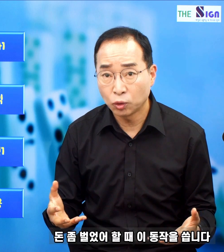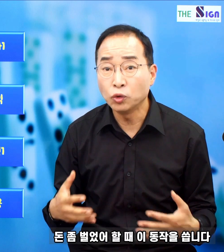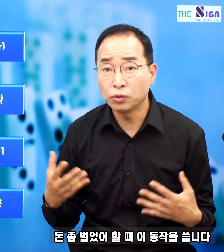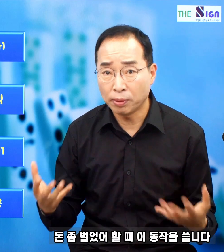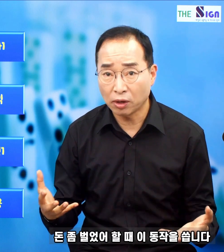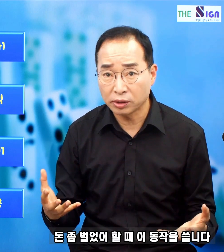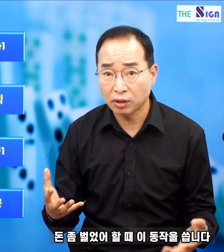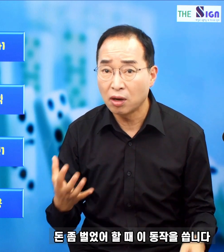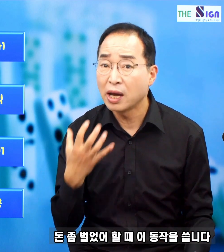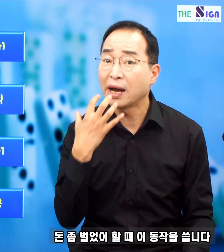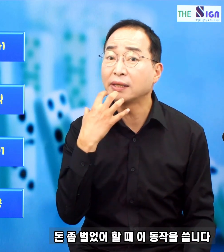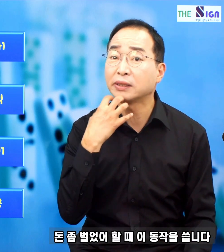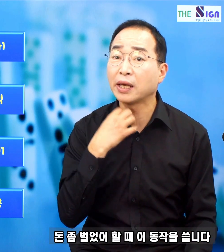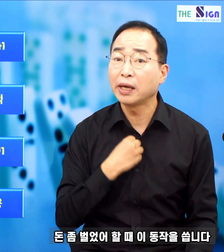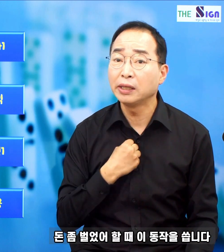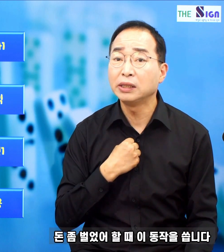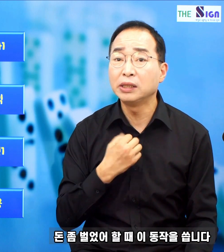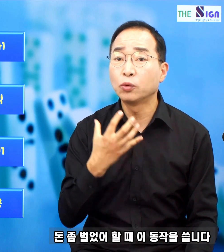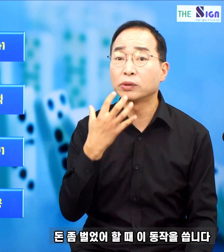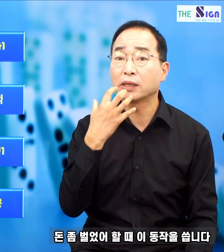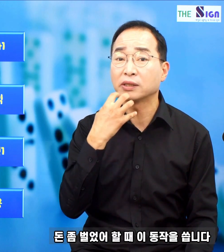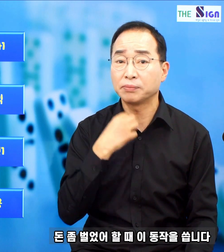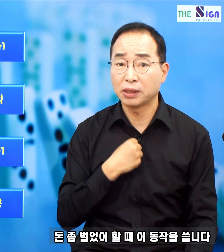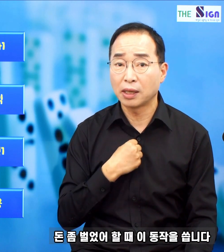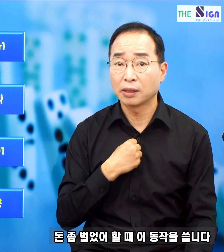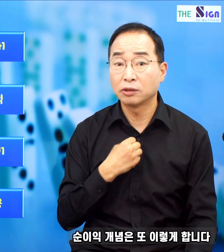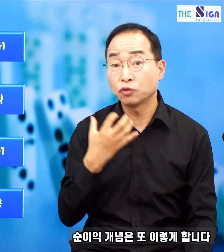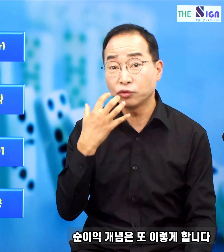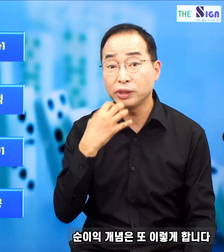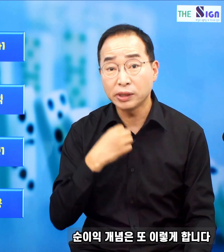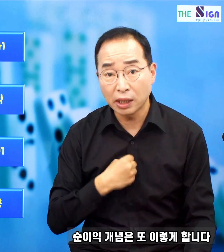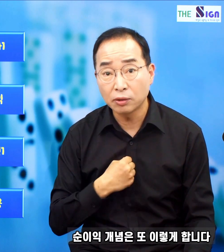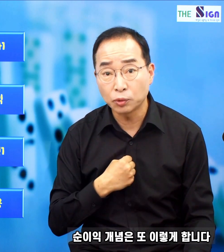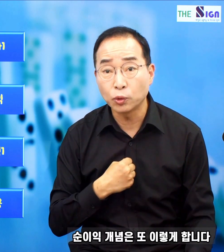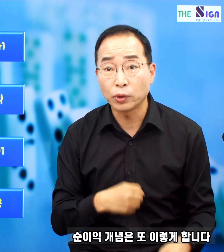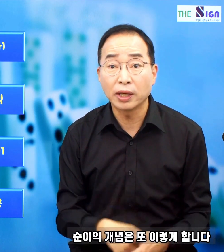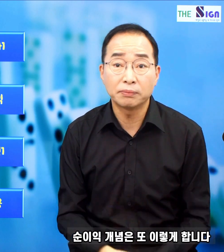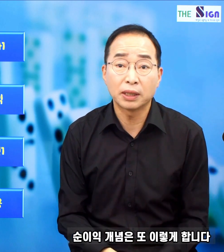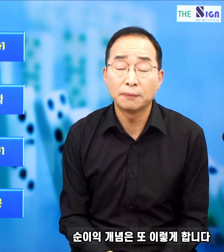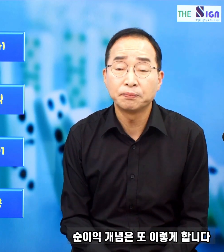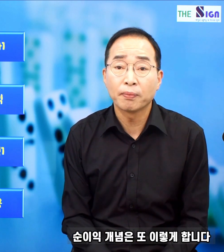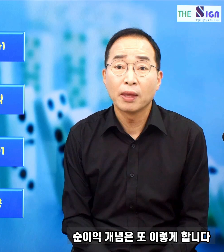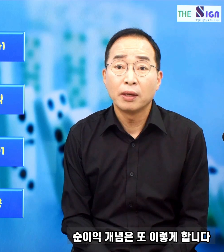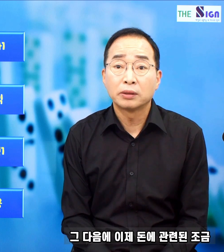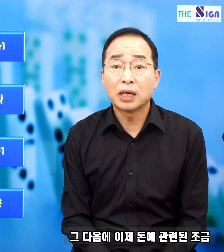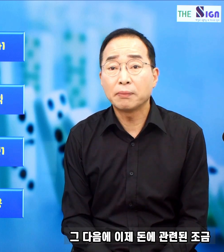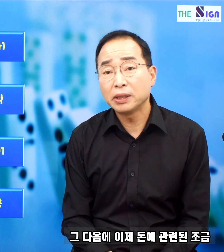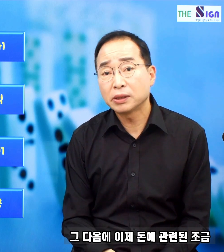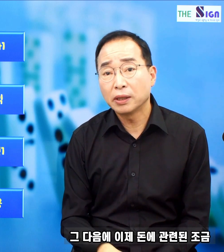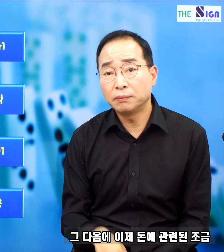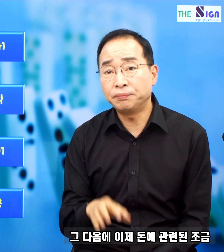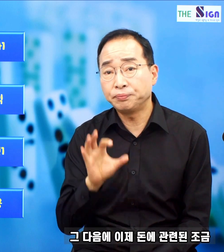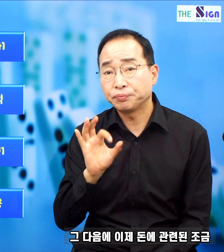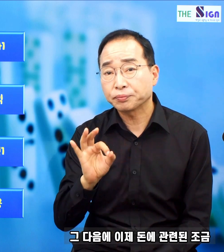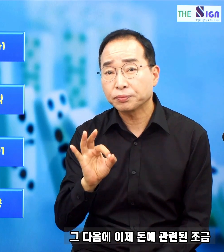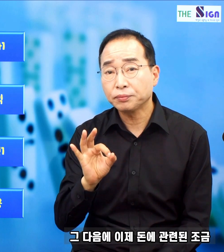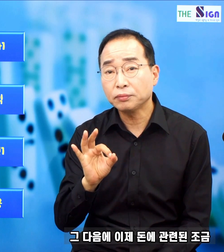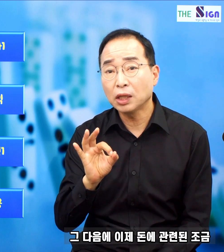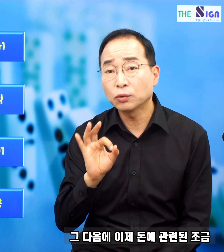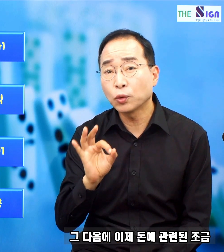좀 벌었어 할 때 이 동작을 씁니다. 그 순이익 개념도 이렇게 합니다. 그 다음에 이제